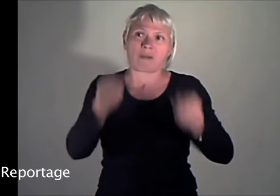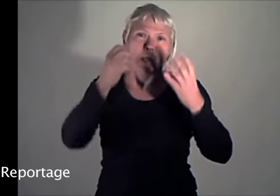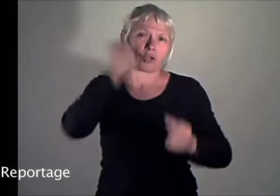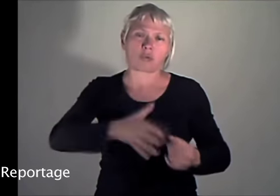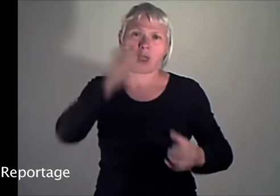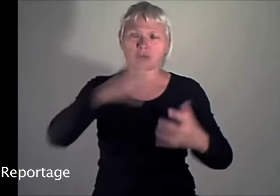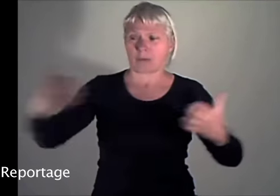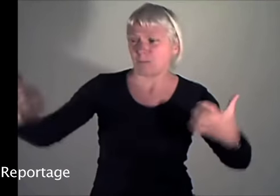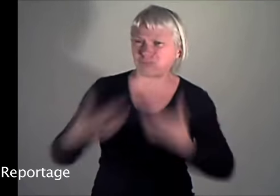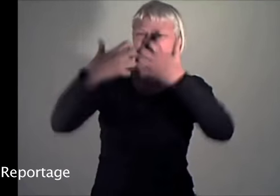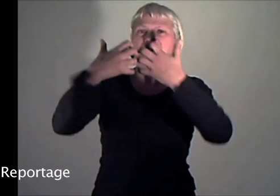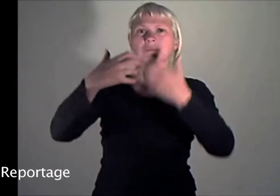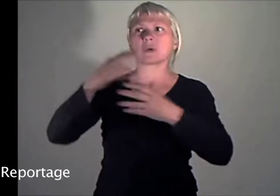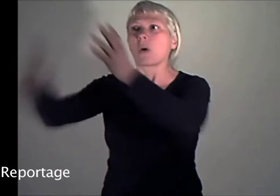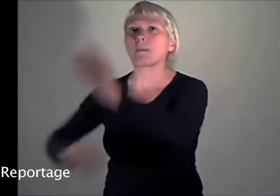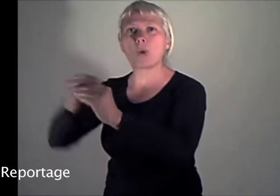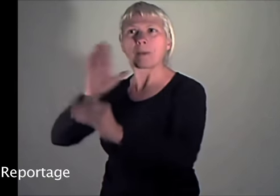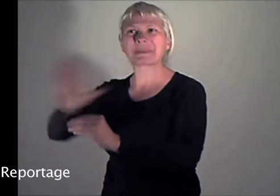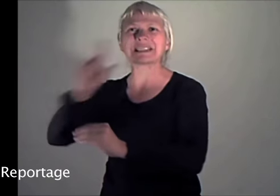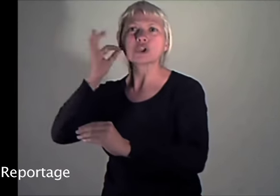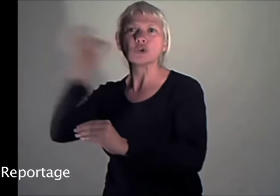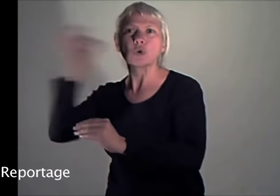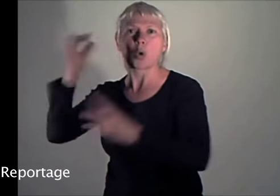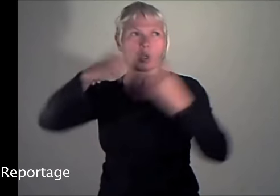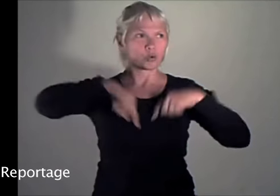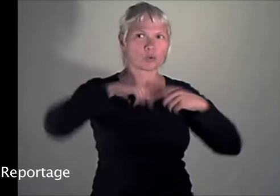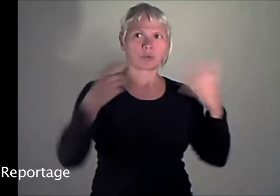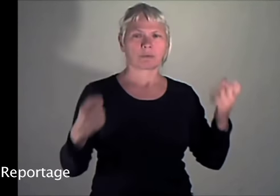signes. Les gens ils sont complètement fascinés par le son.